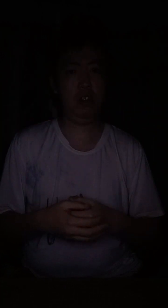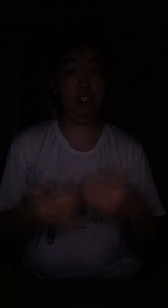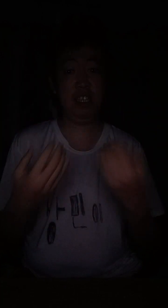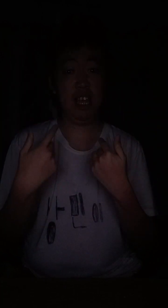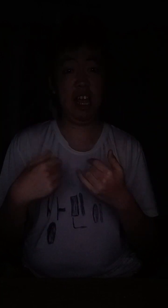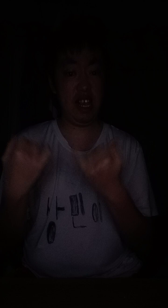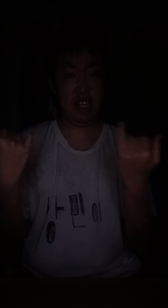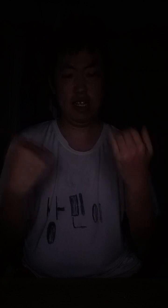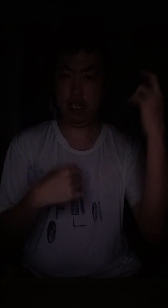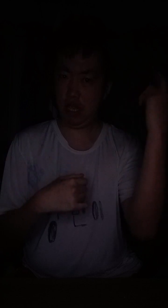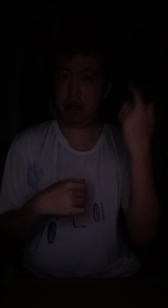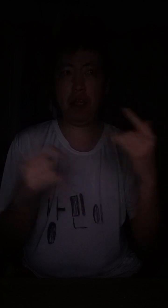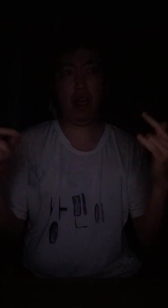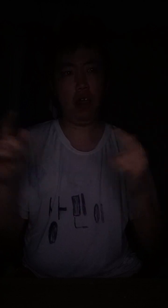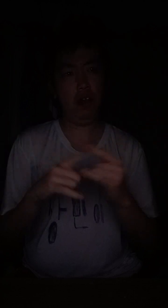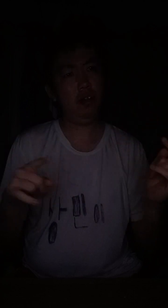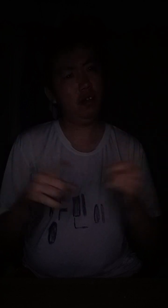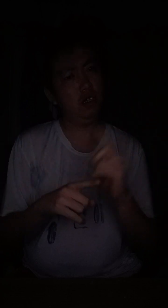있기 때문에 어디 가서